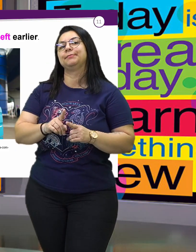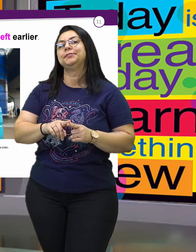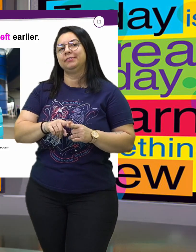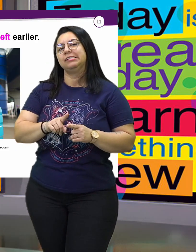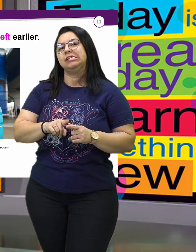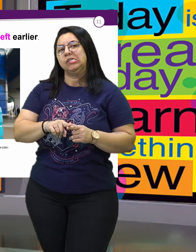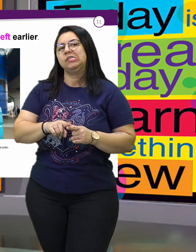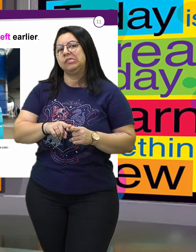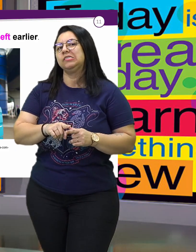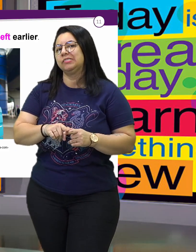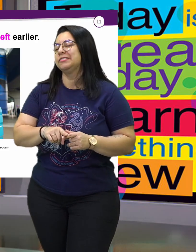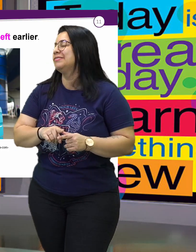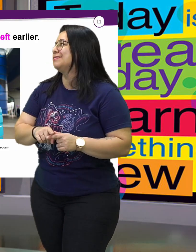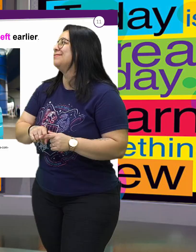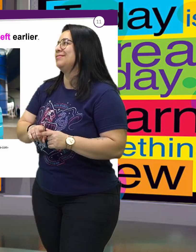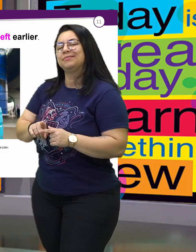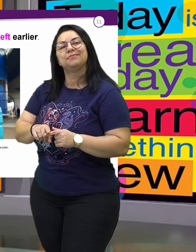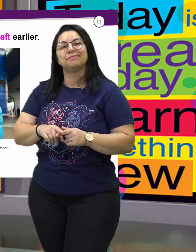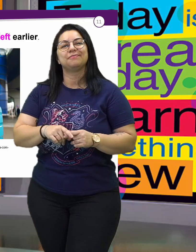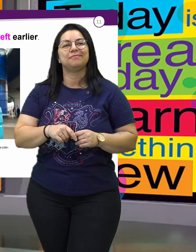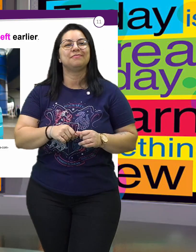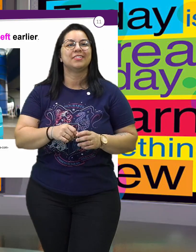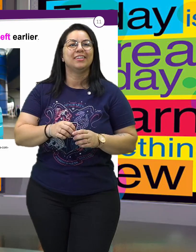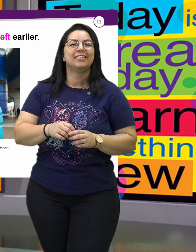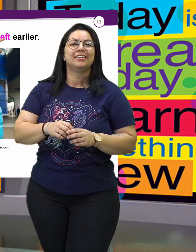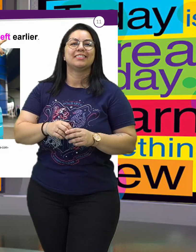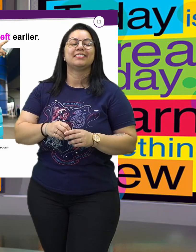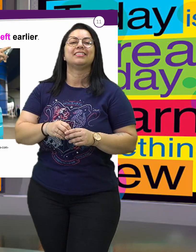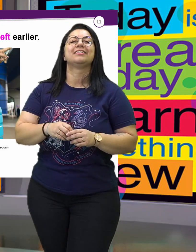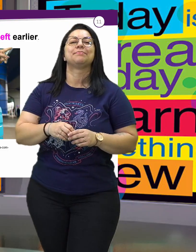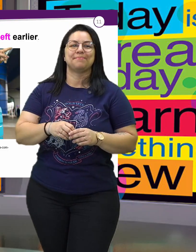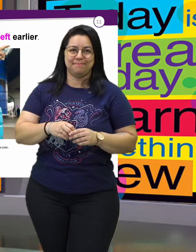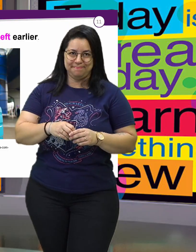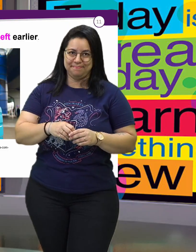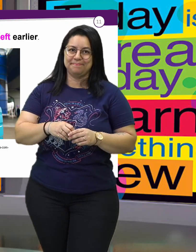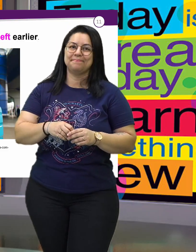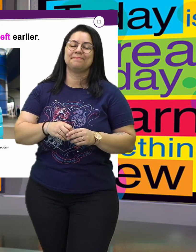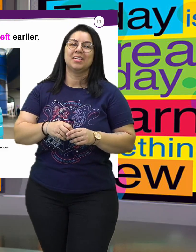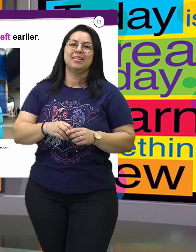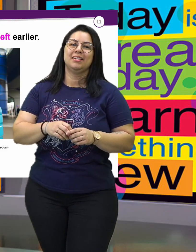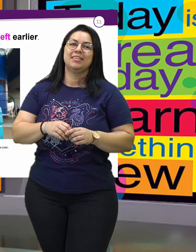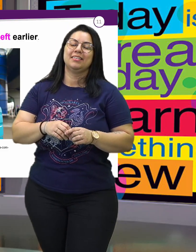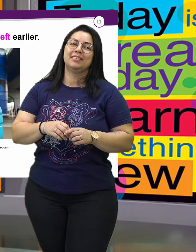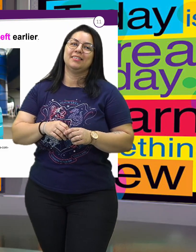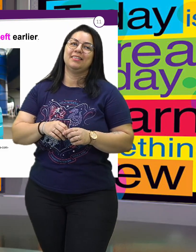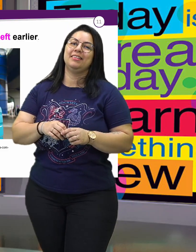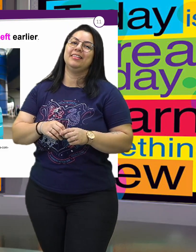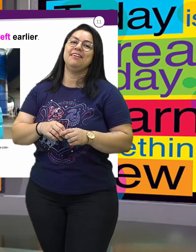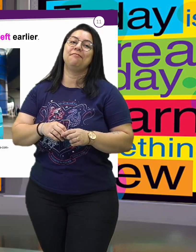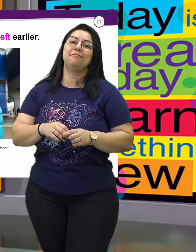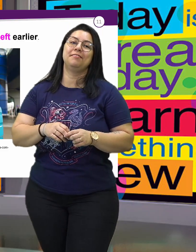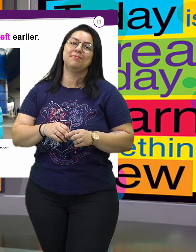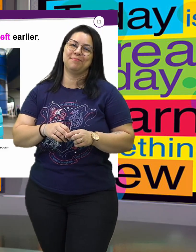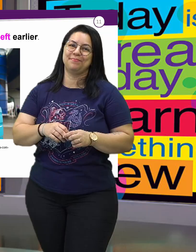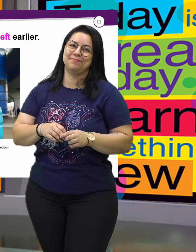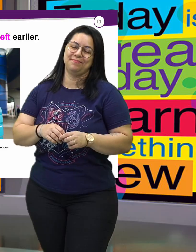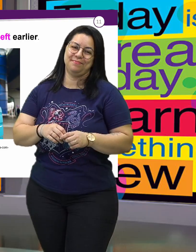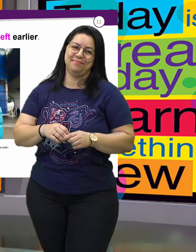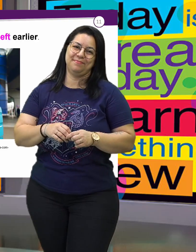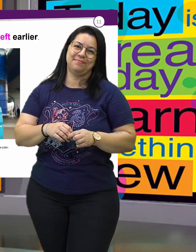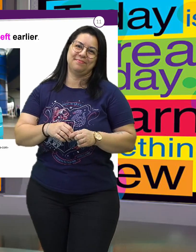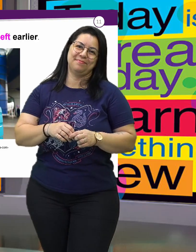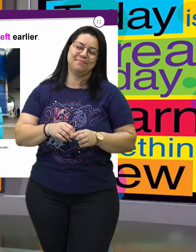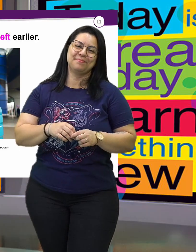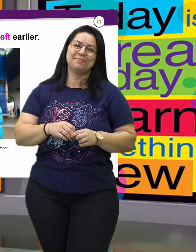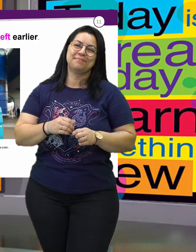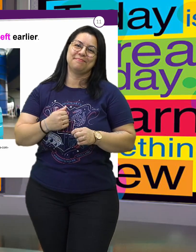atenção. É. E o left aqui é o verbo no passado. Que verbo é esse? Vem do verbo to leave, que é o verbo